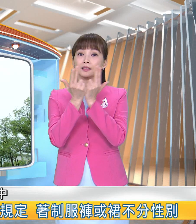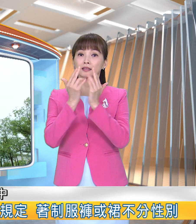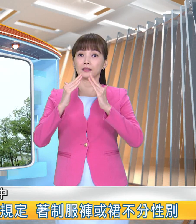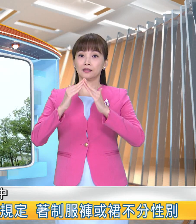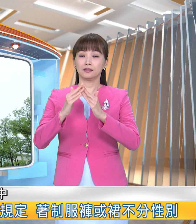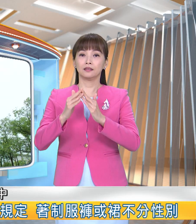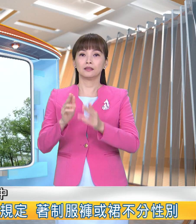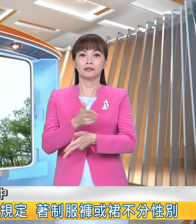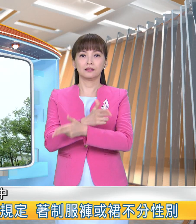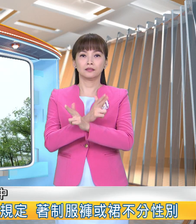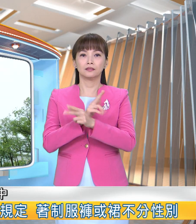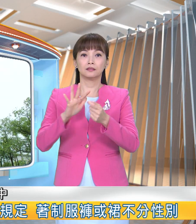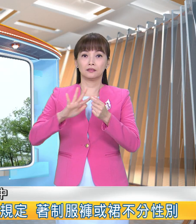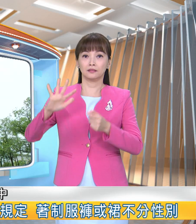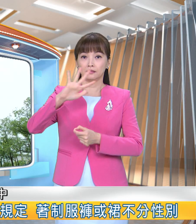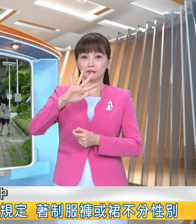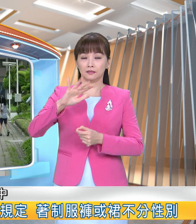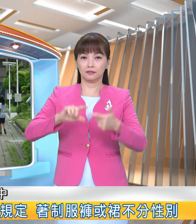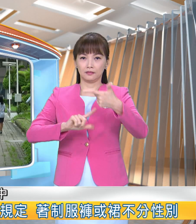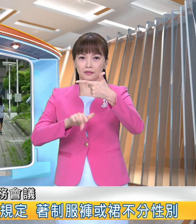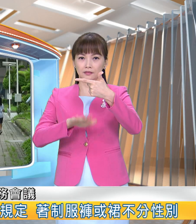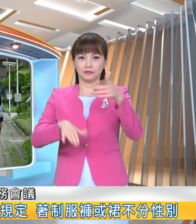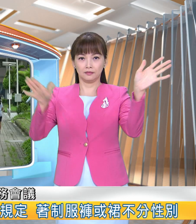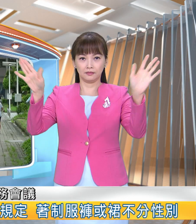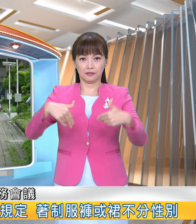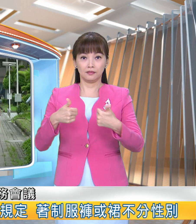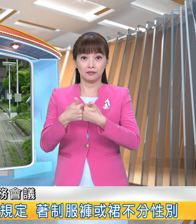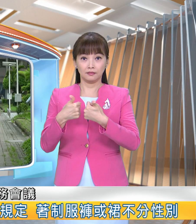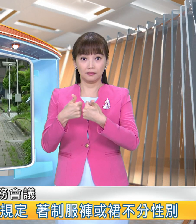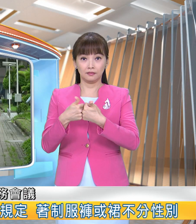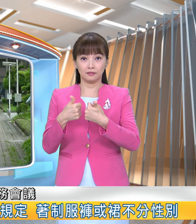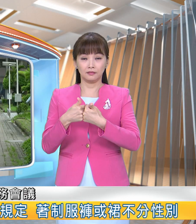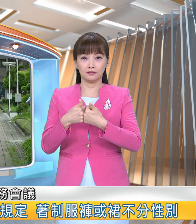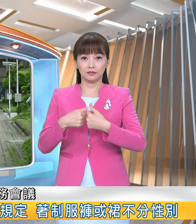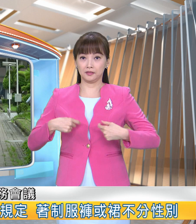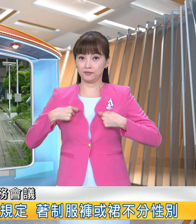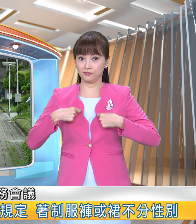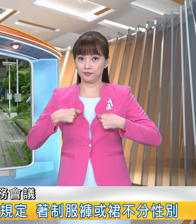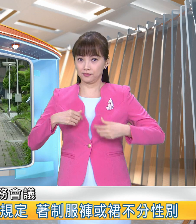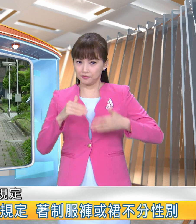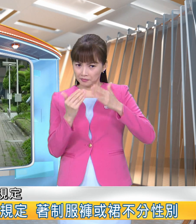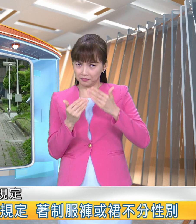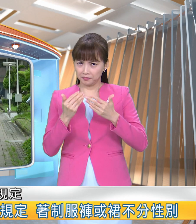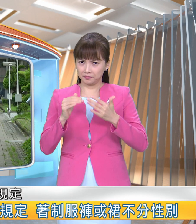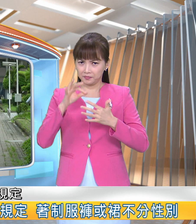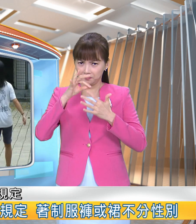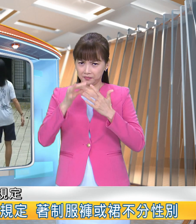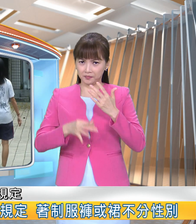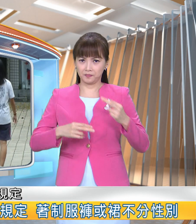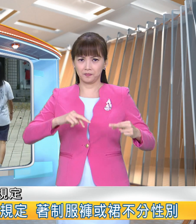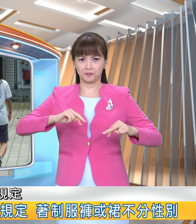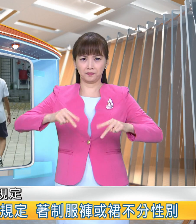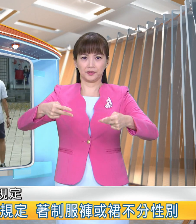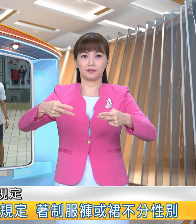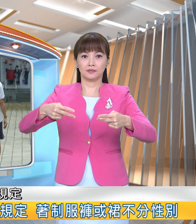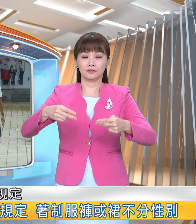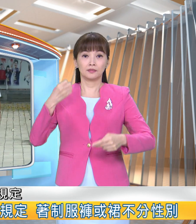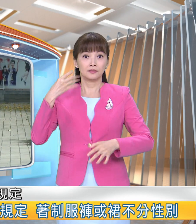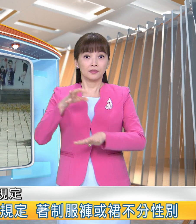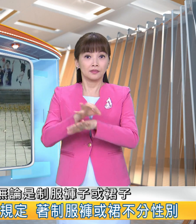新北市板桥高中六月底召开校务会议，修正服装仪容的规定。从新学